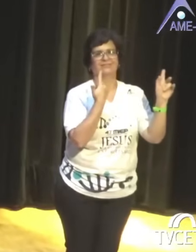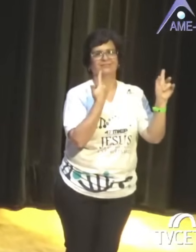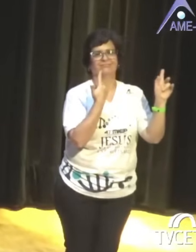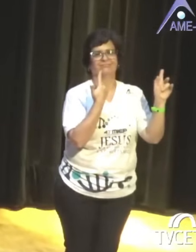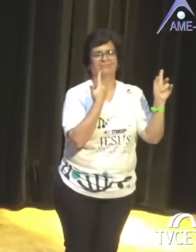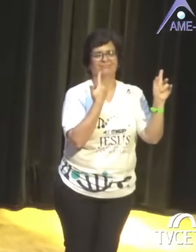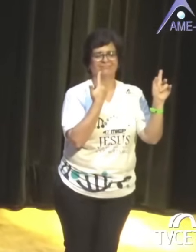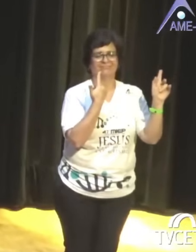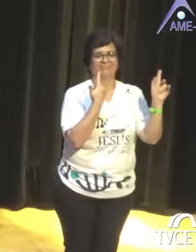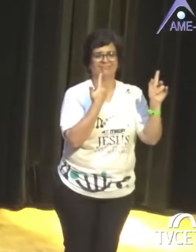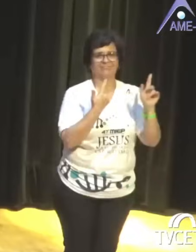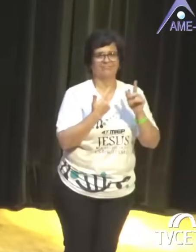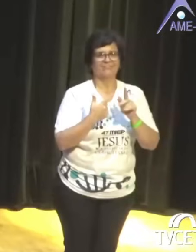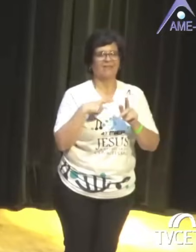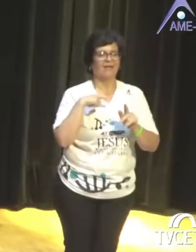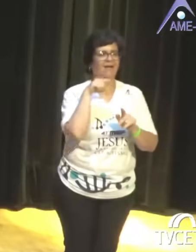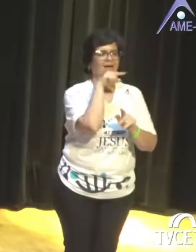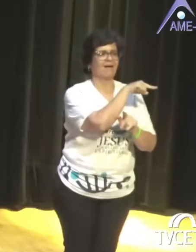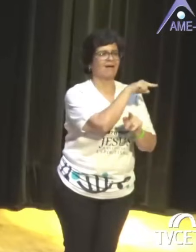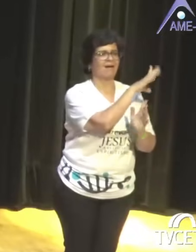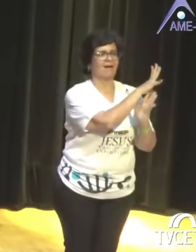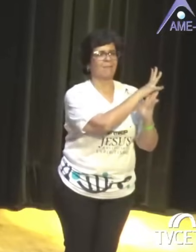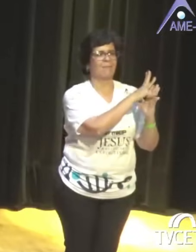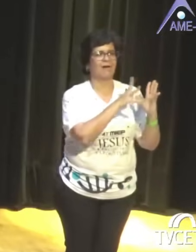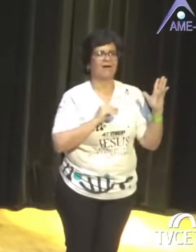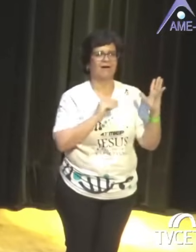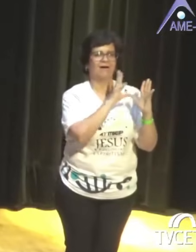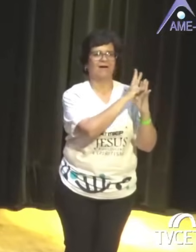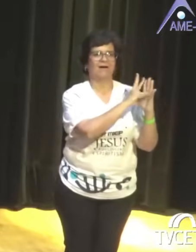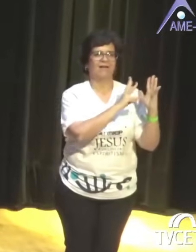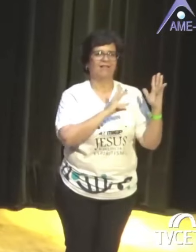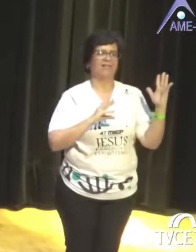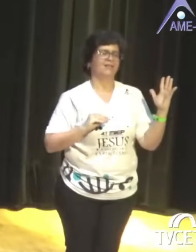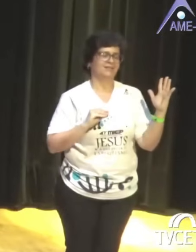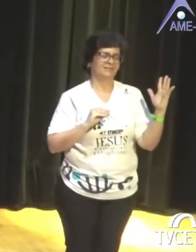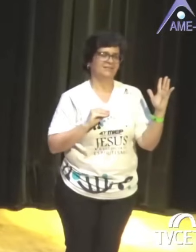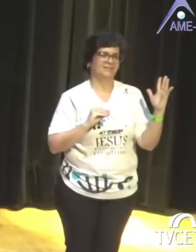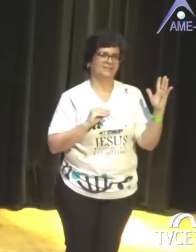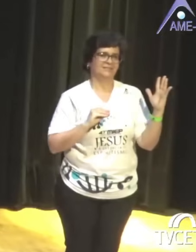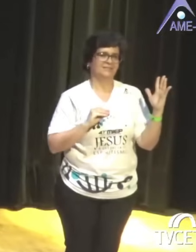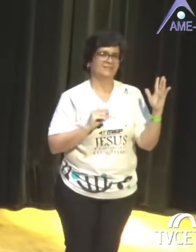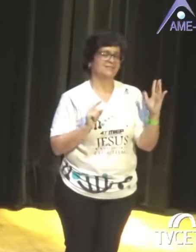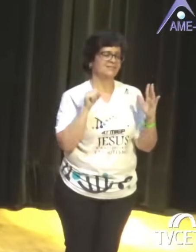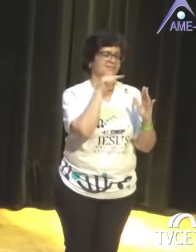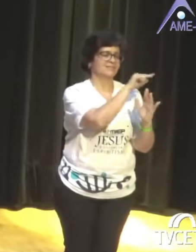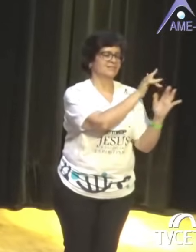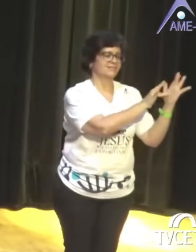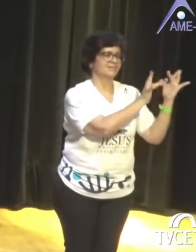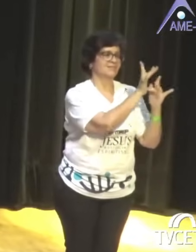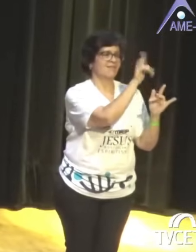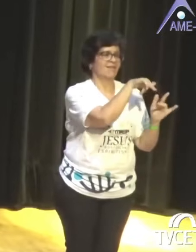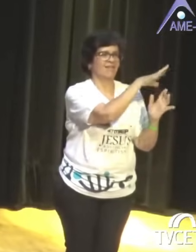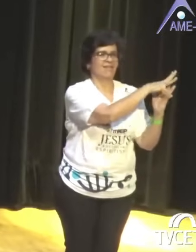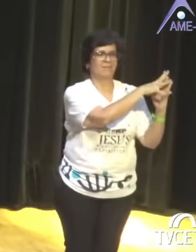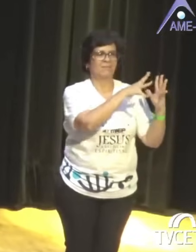outra porque ele é modelo Ele é